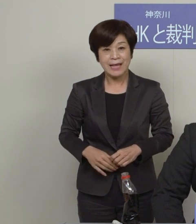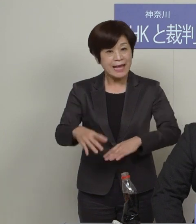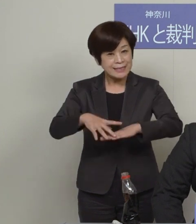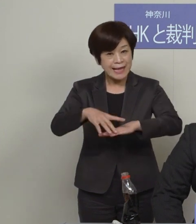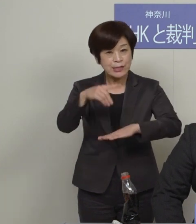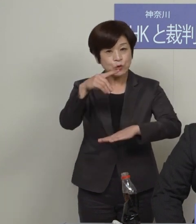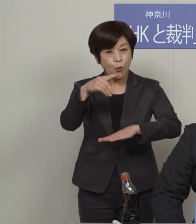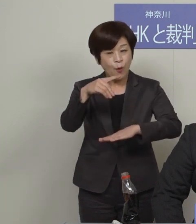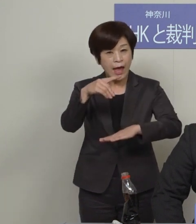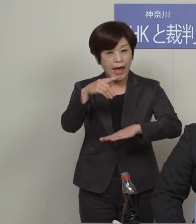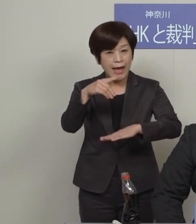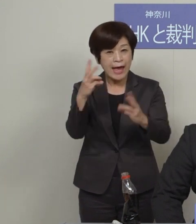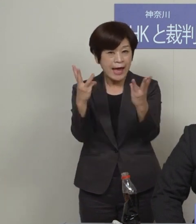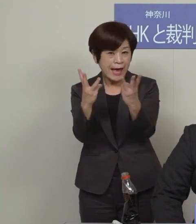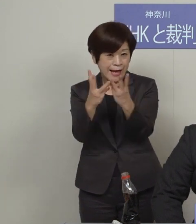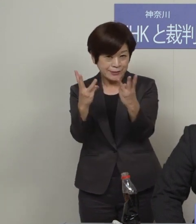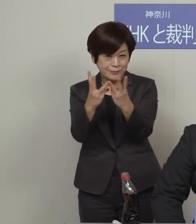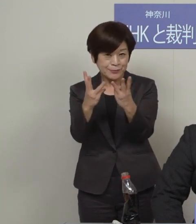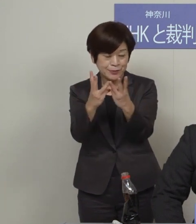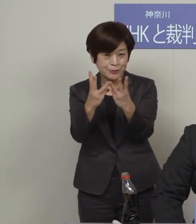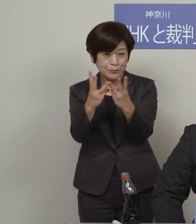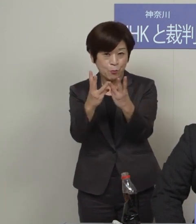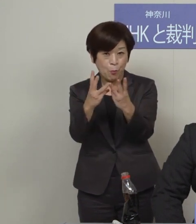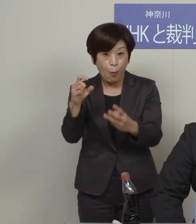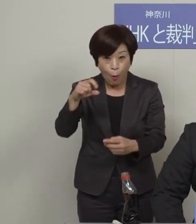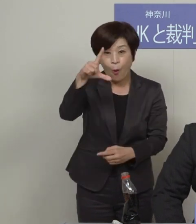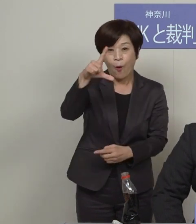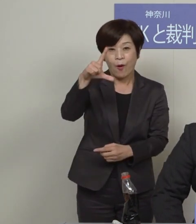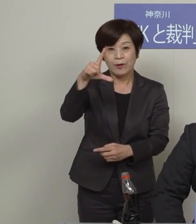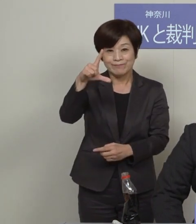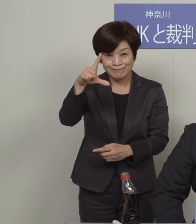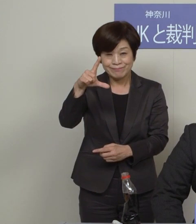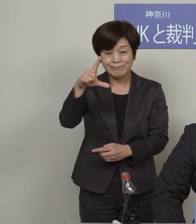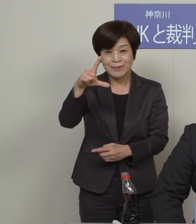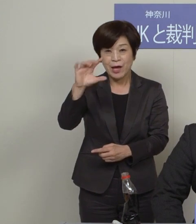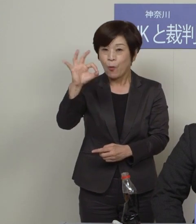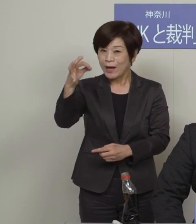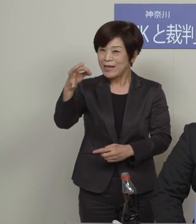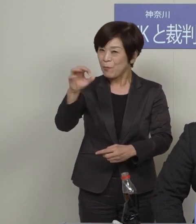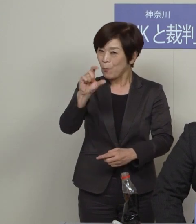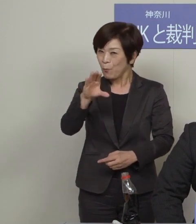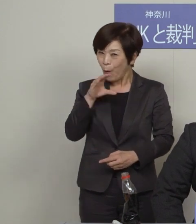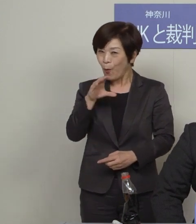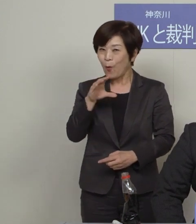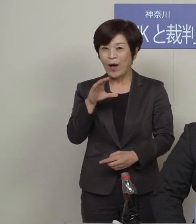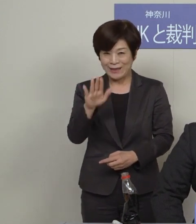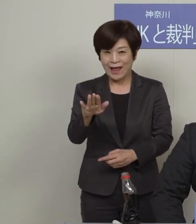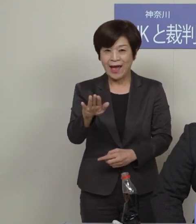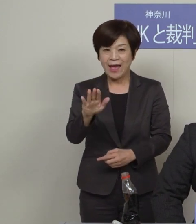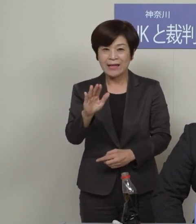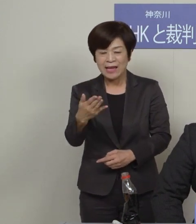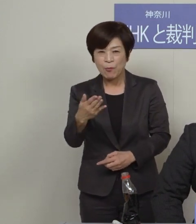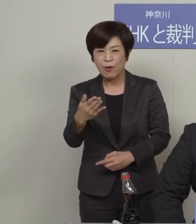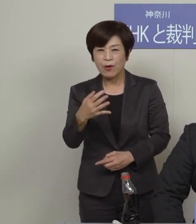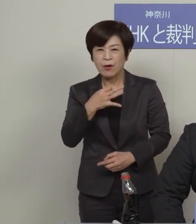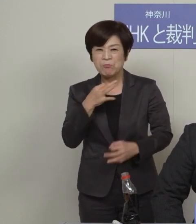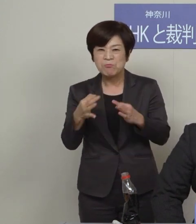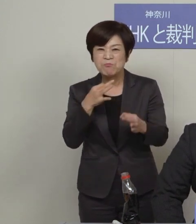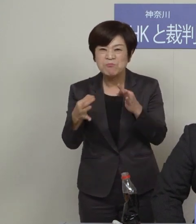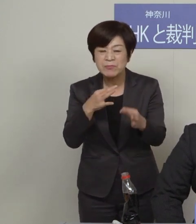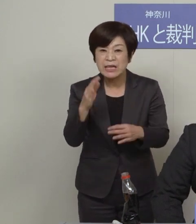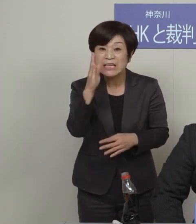最初は再生数も取れて、お金も稼げていましたが、徐々に過激さが増してい